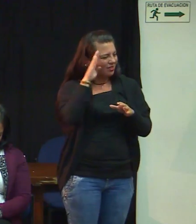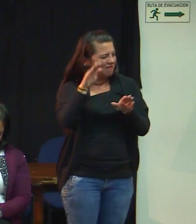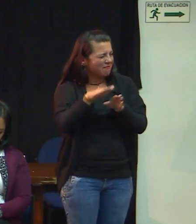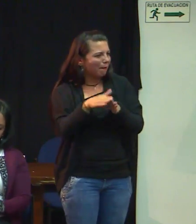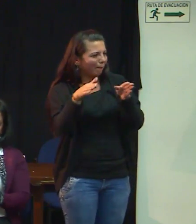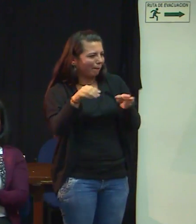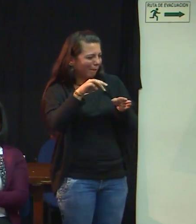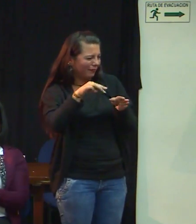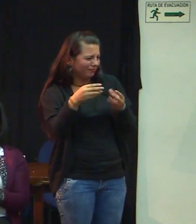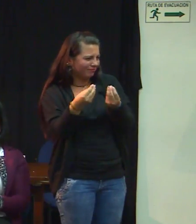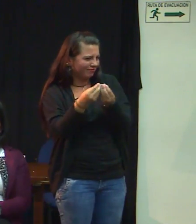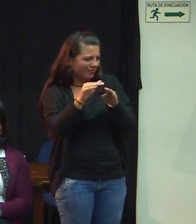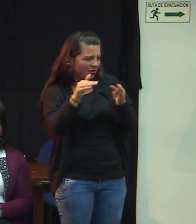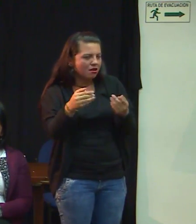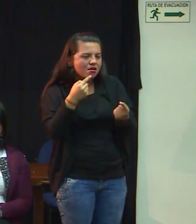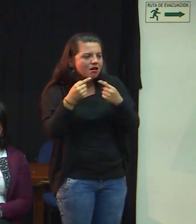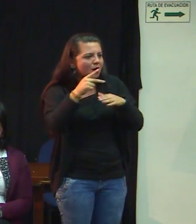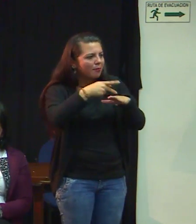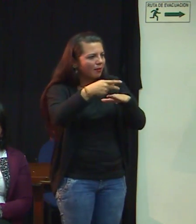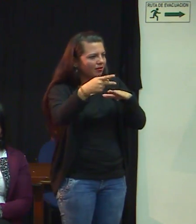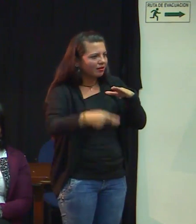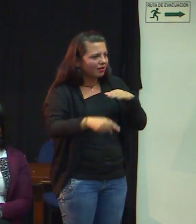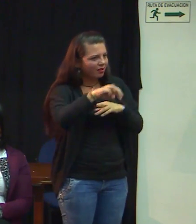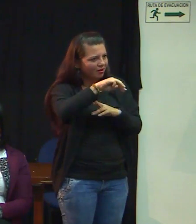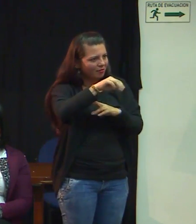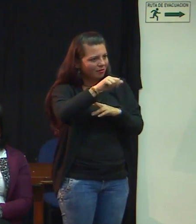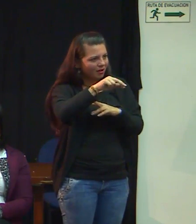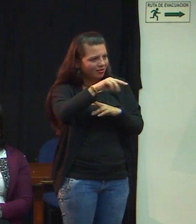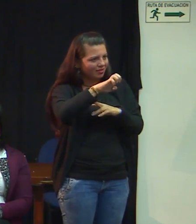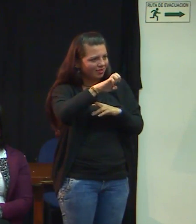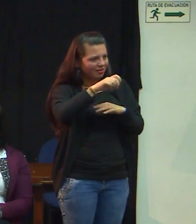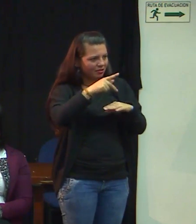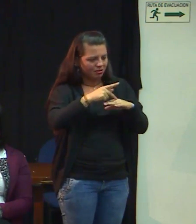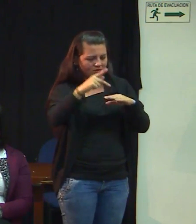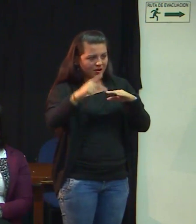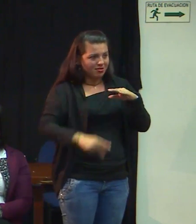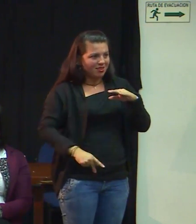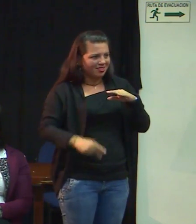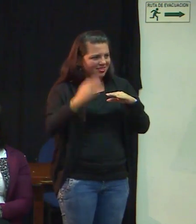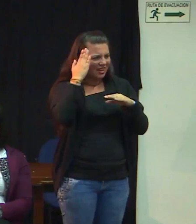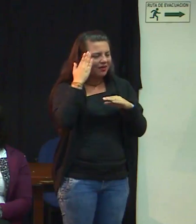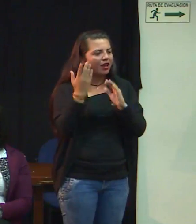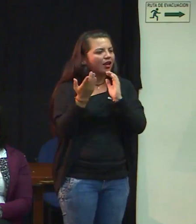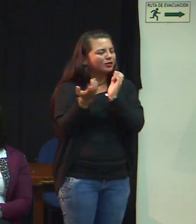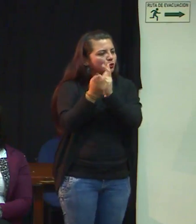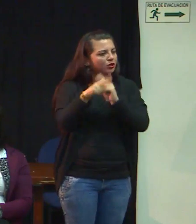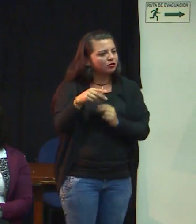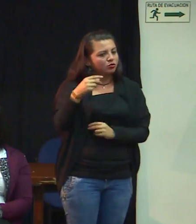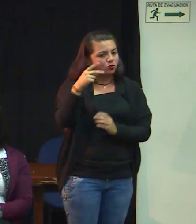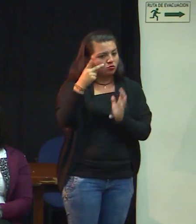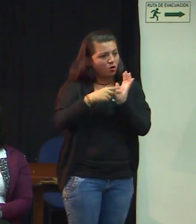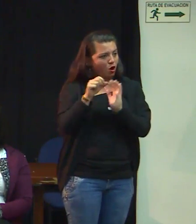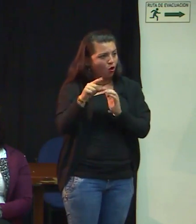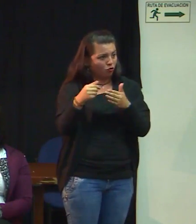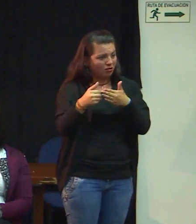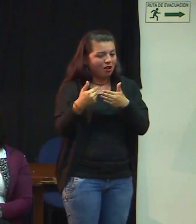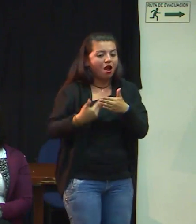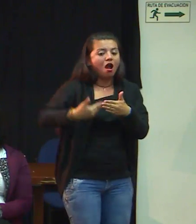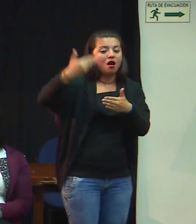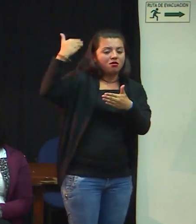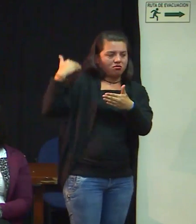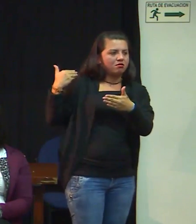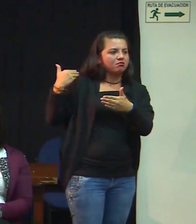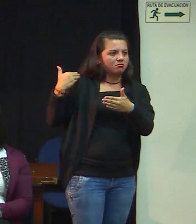en la mesa educativa de la MANE, de la Gran Mesa Amplia Nacional Estudiantil del 2011, desde antes de ese espacio, nosotros